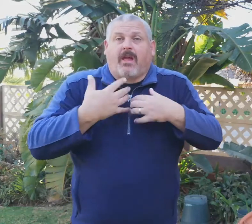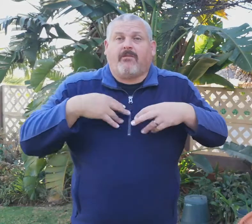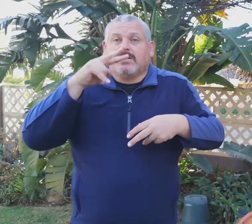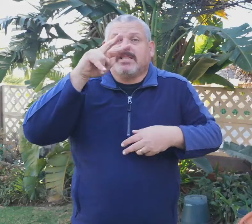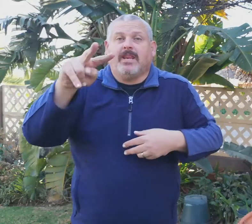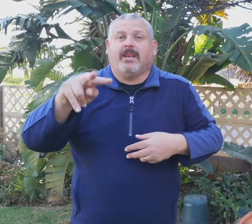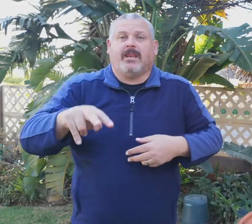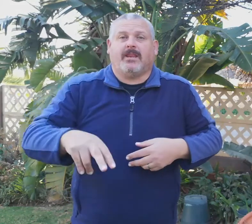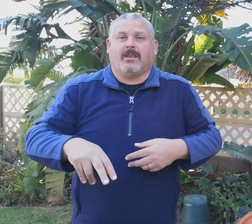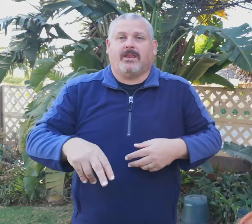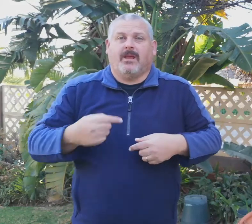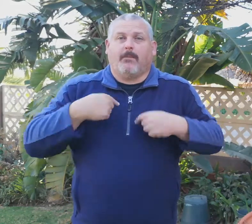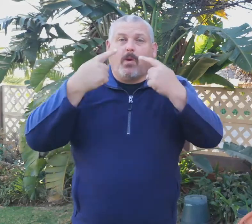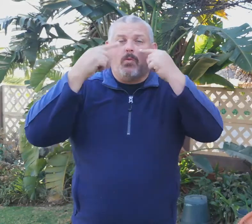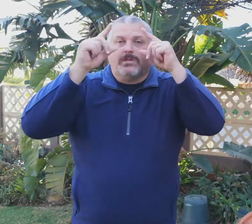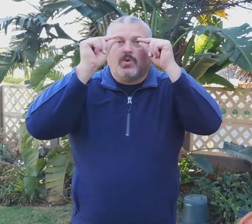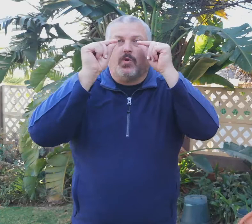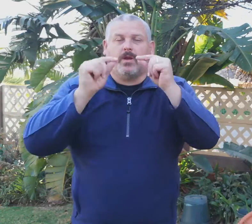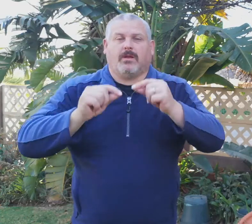ik wil zien, mijn oor is toe.